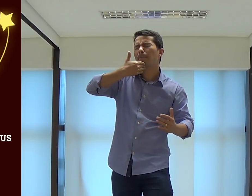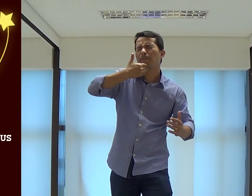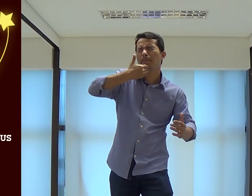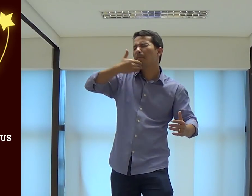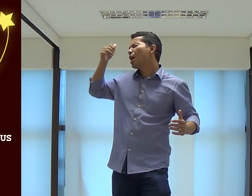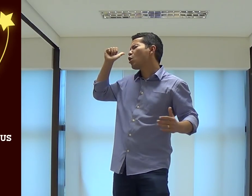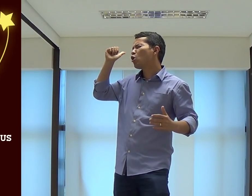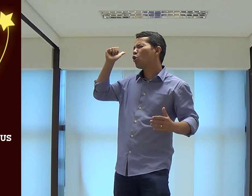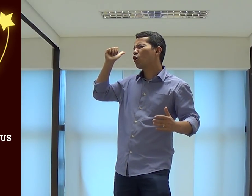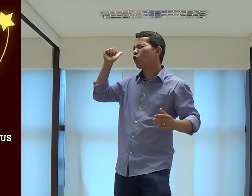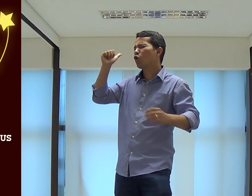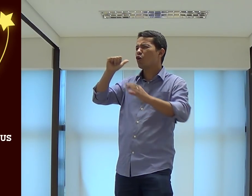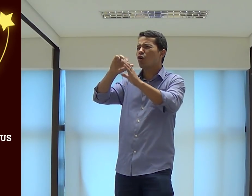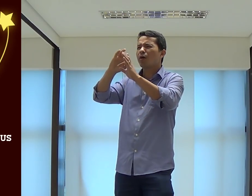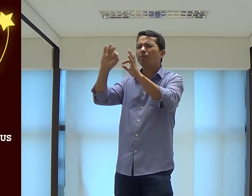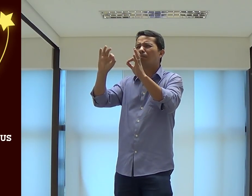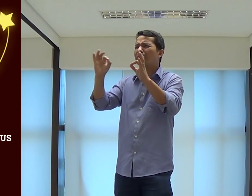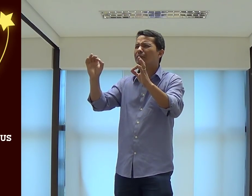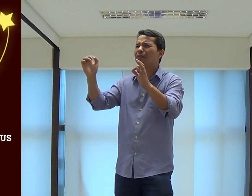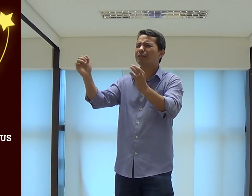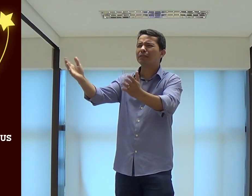te deu o melhor presente,